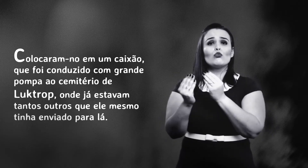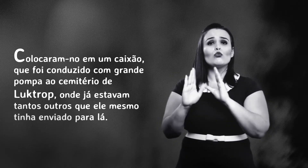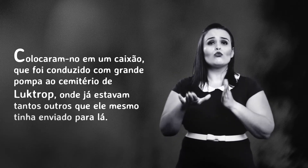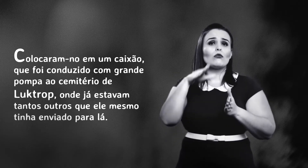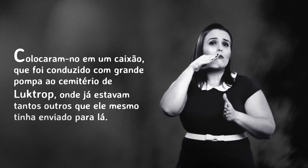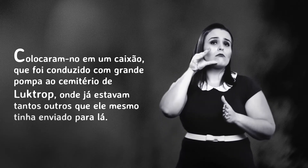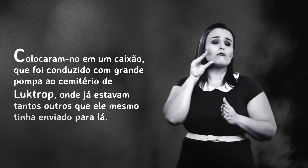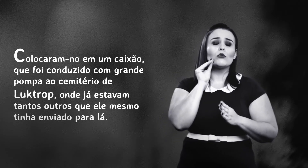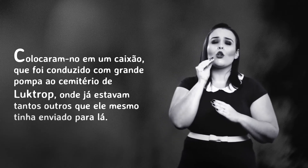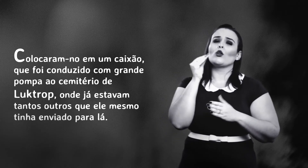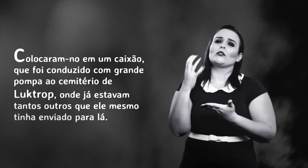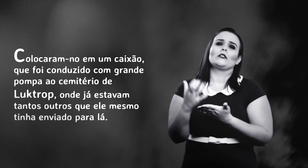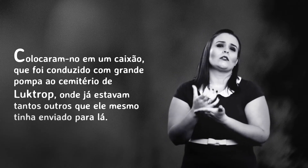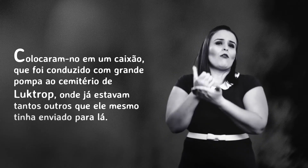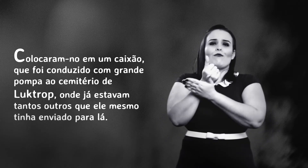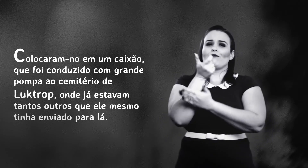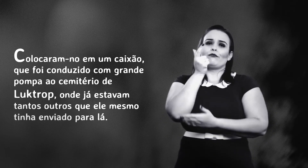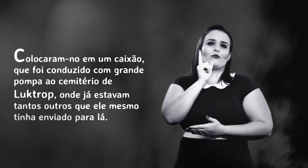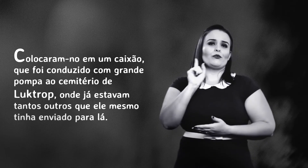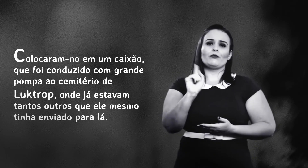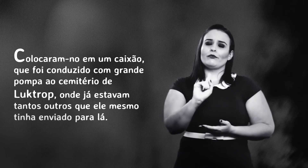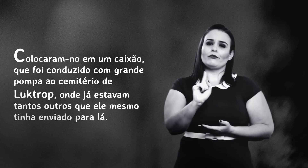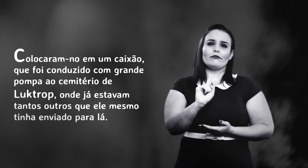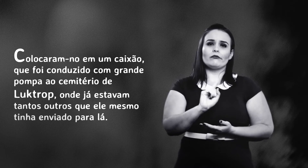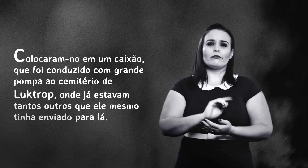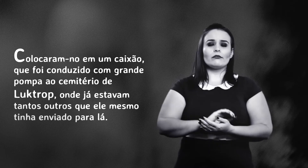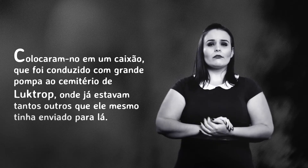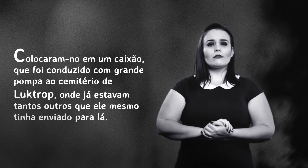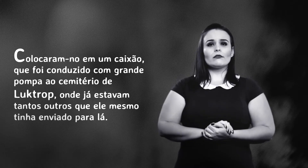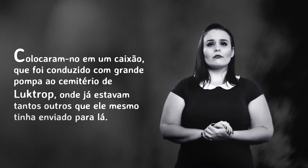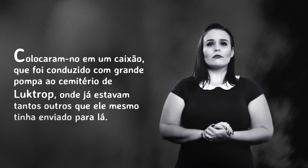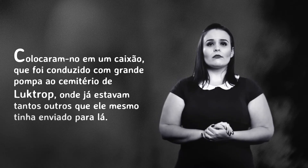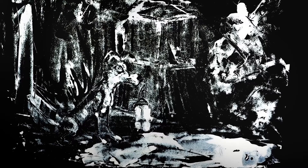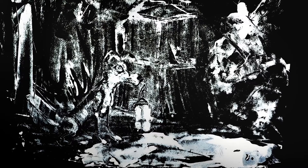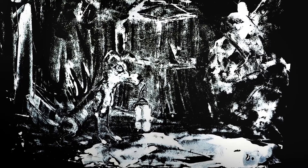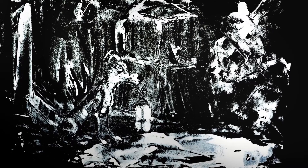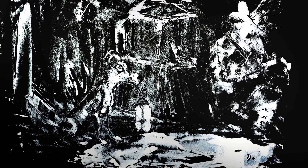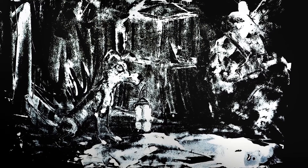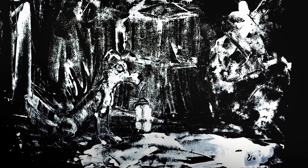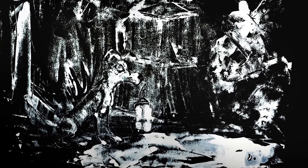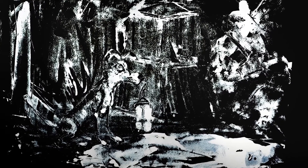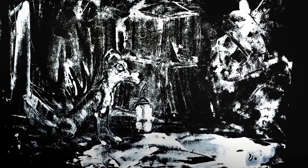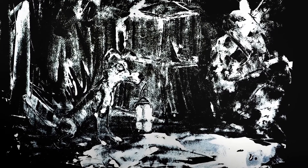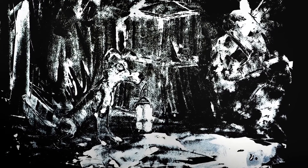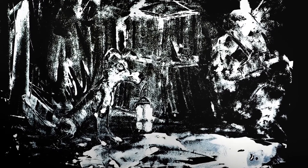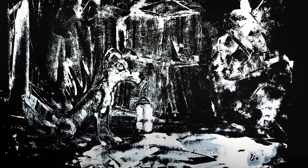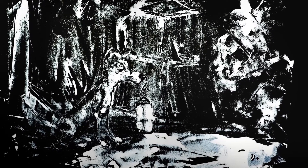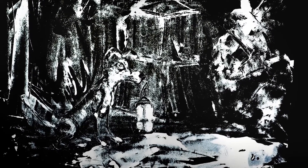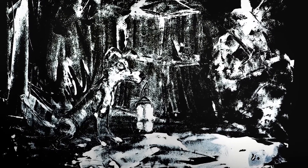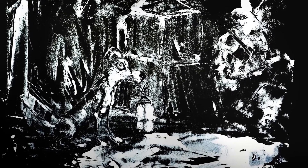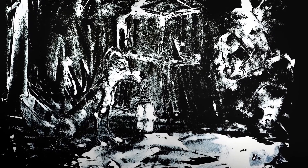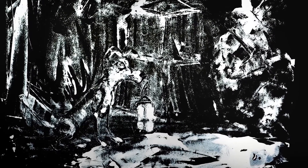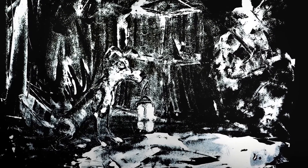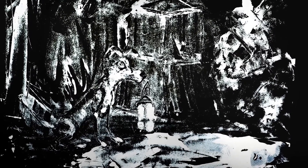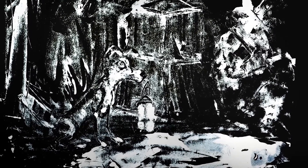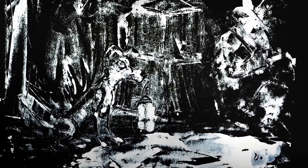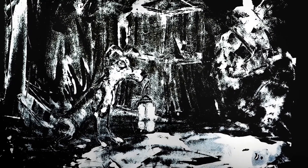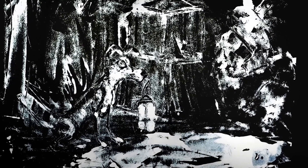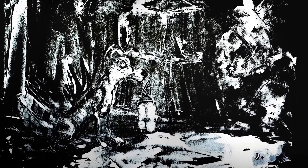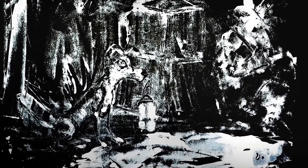já estavam tantos outros que ele mesmo tinha enviado para lá. Hurzov com a lanterna entre os dentes, em uma clareira